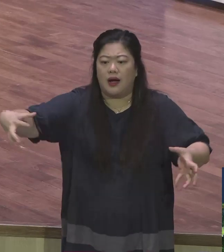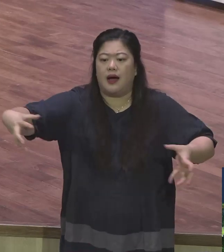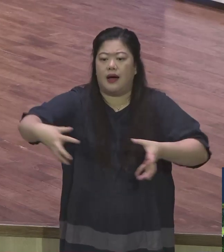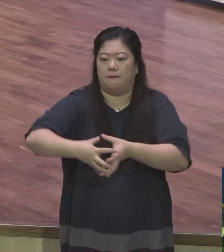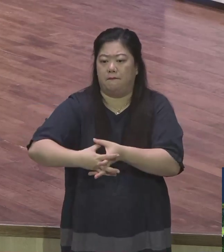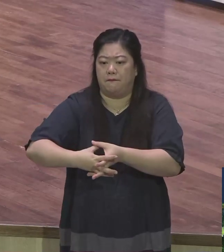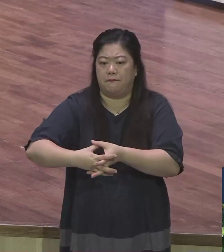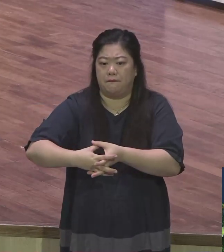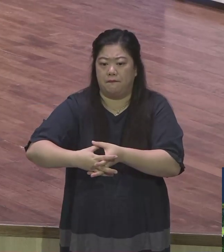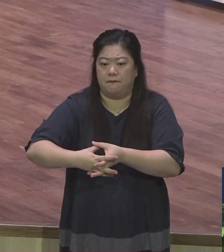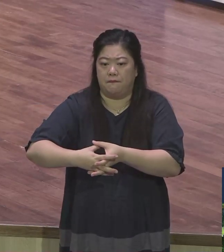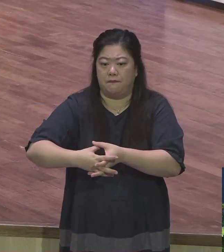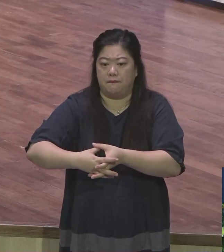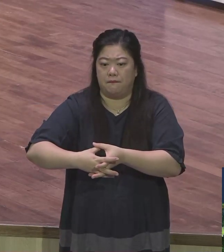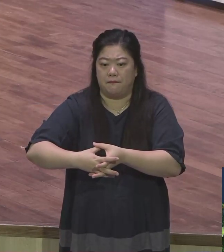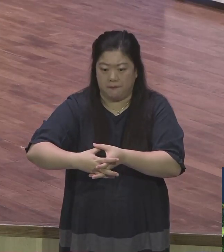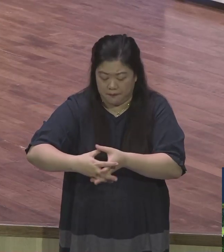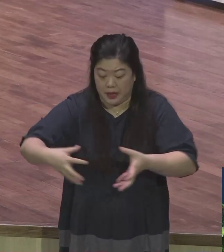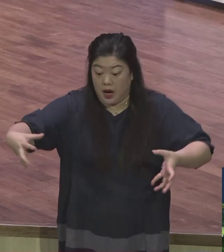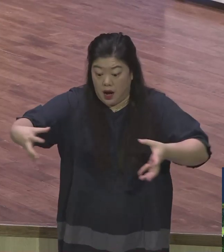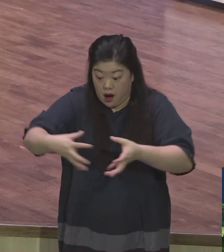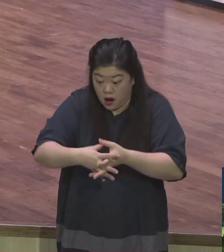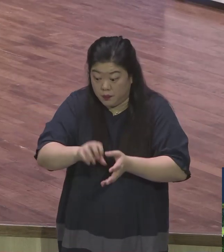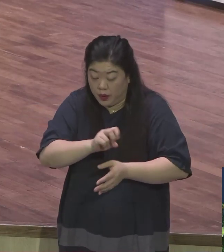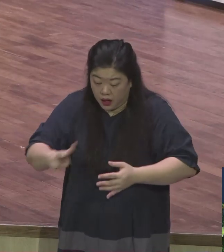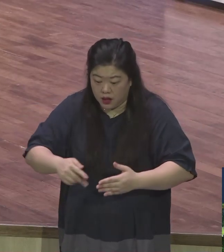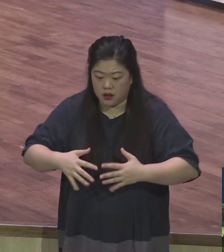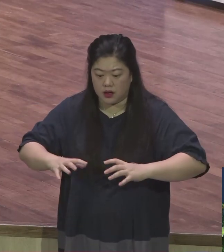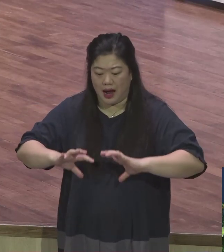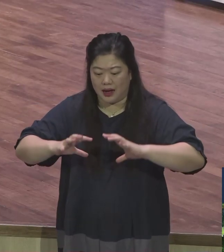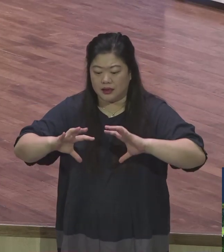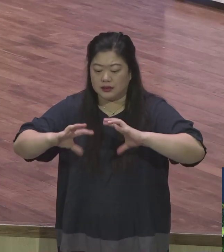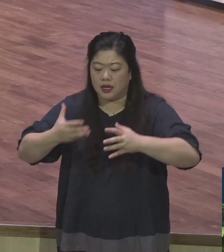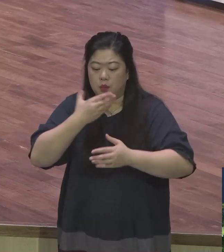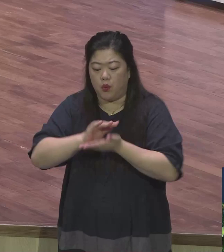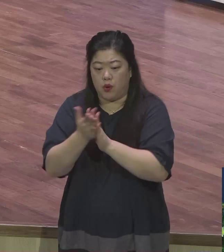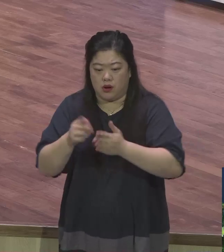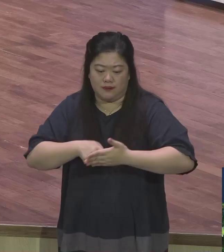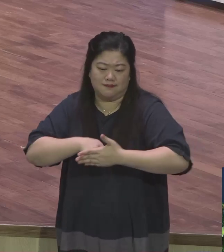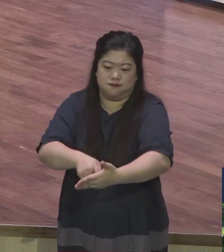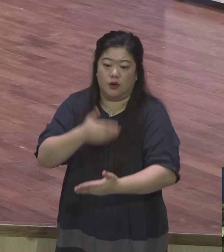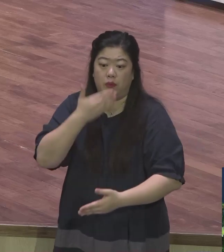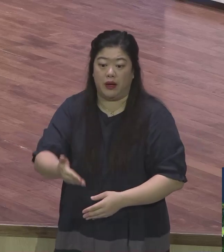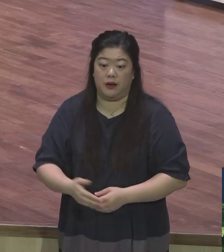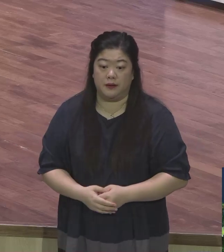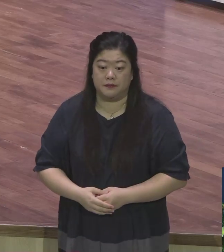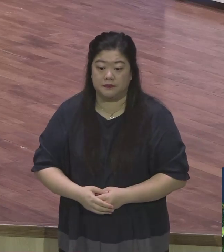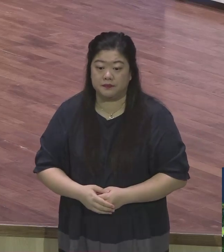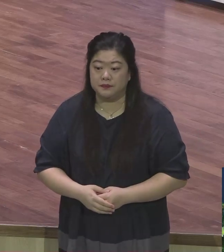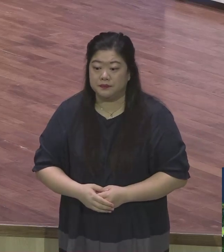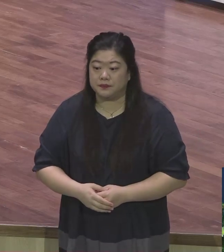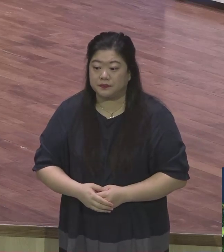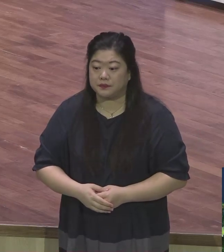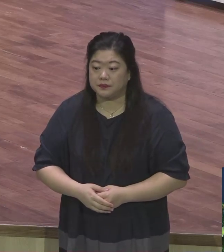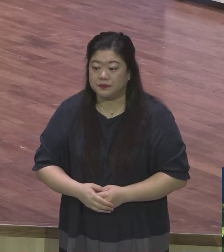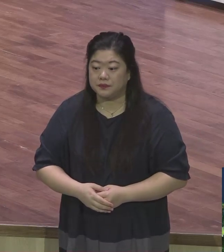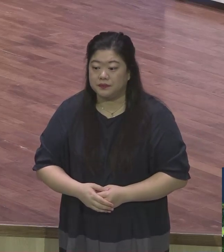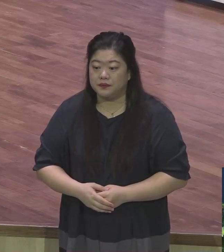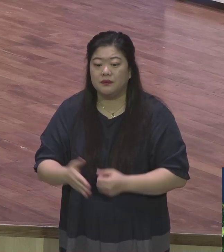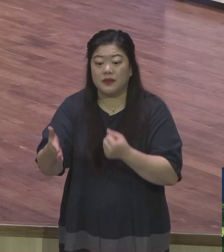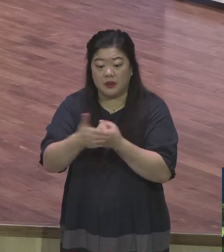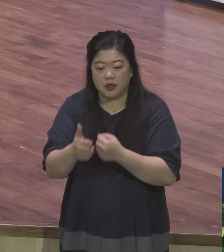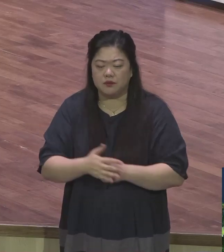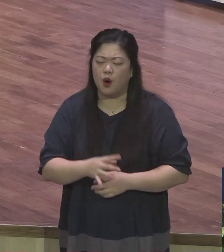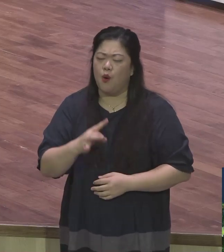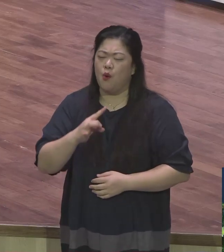같이 연합해서 그렇게 이제 나가야 됩니다. 여호와의 뜻이 바로 여기 있습니다. 그래서 우리는요 오직